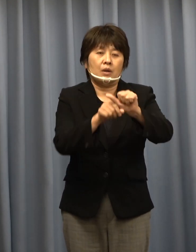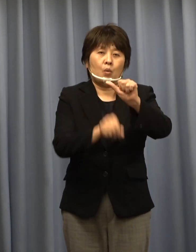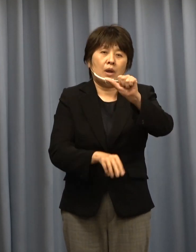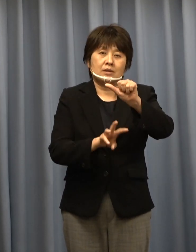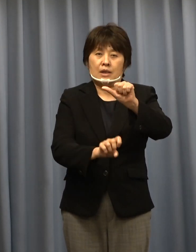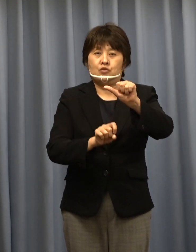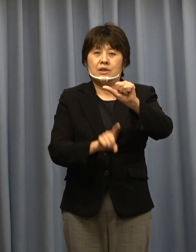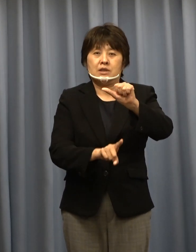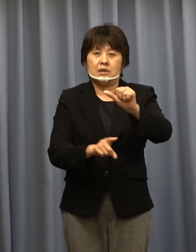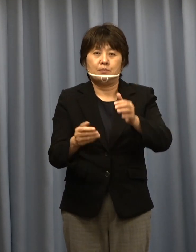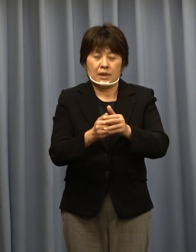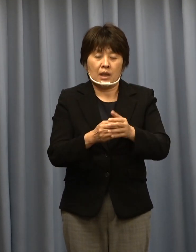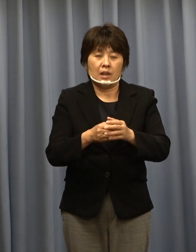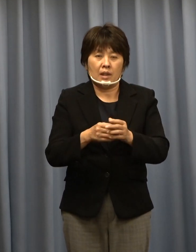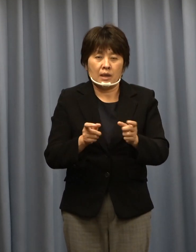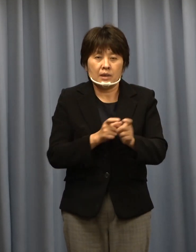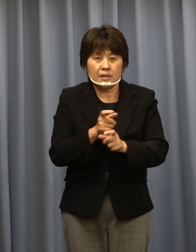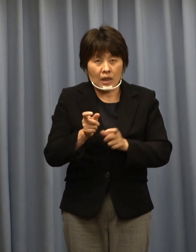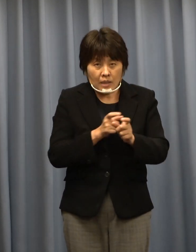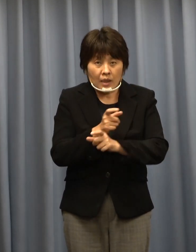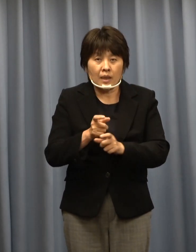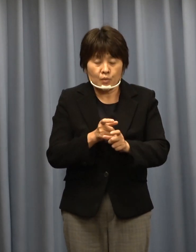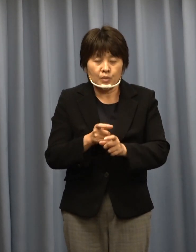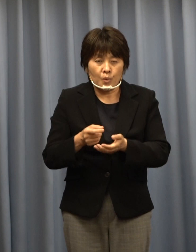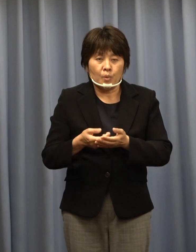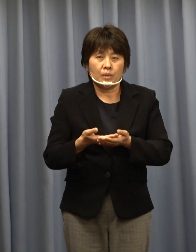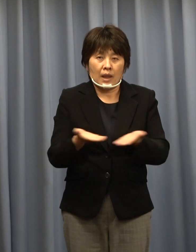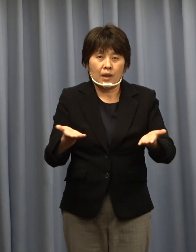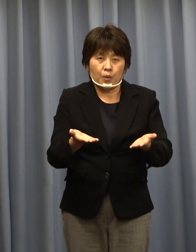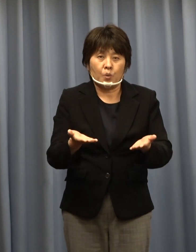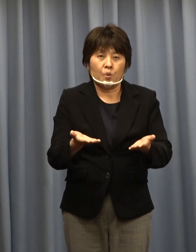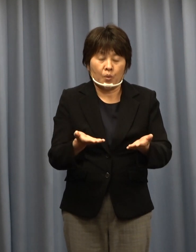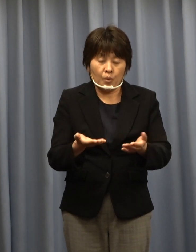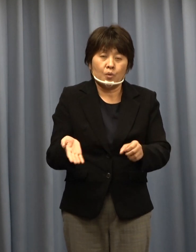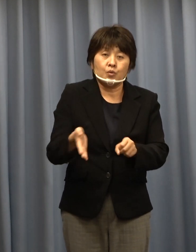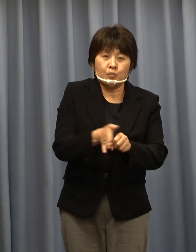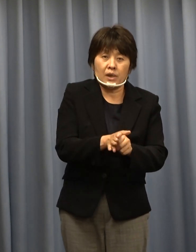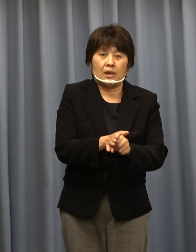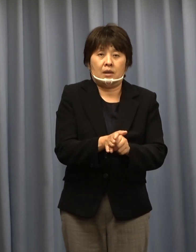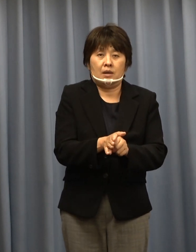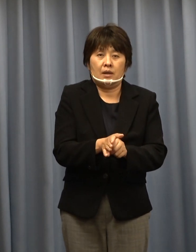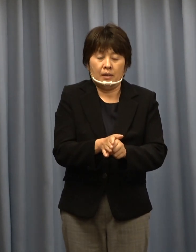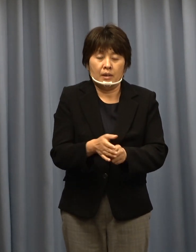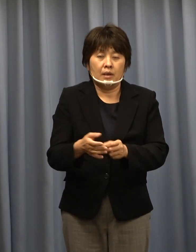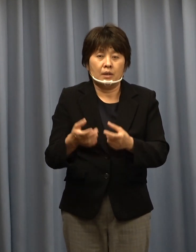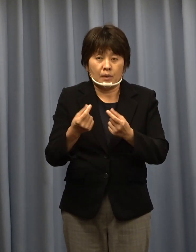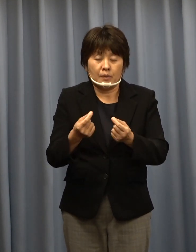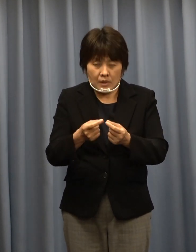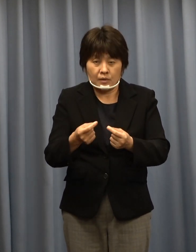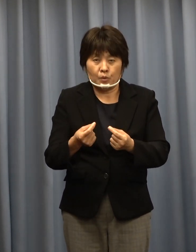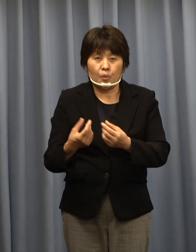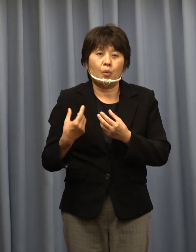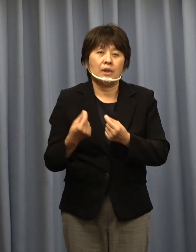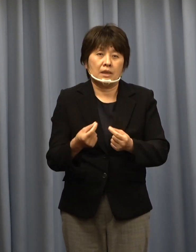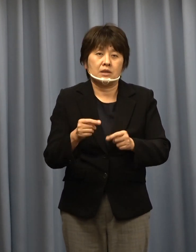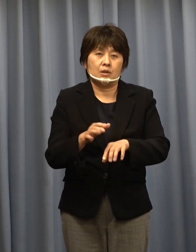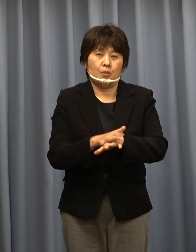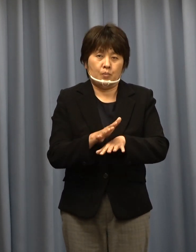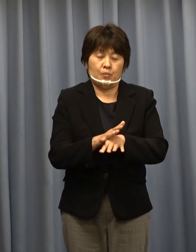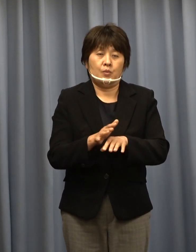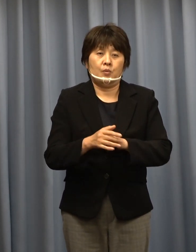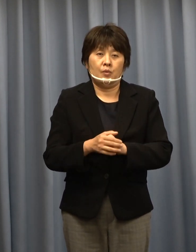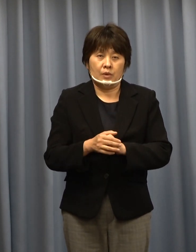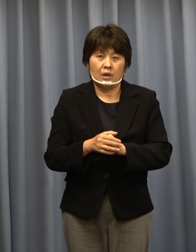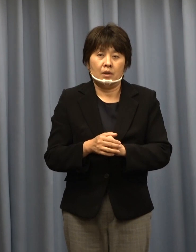酒類の提供なども含めて、原則としては同じ措置、そして、学校等でクラスター